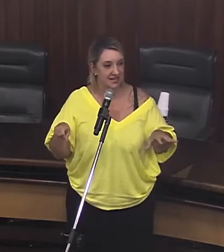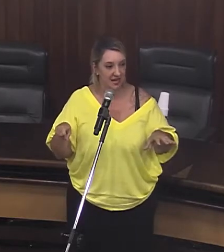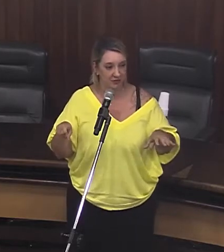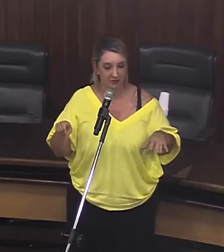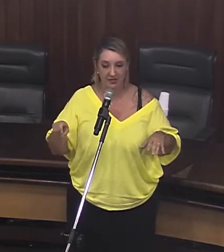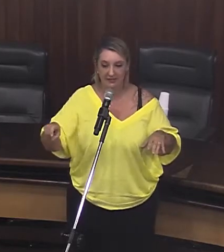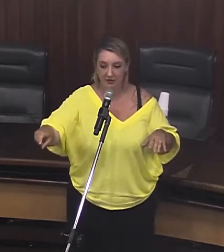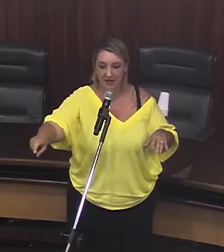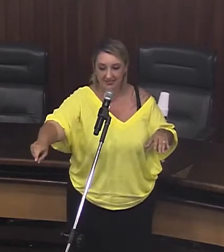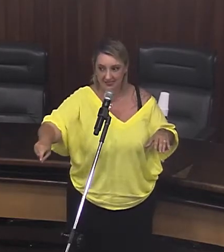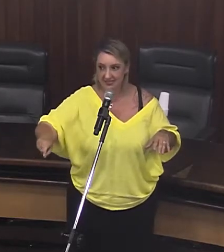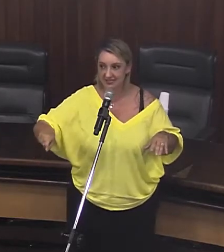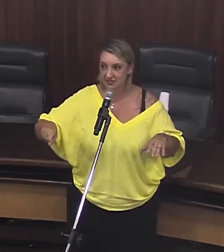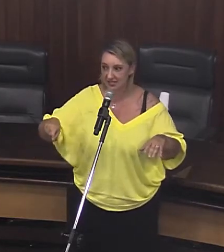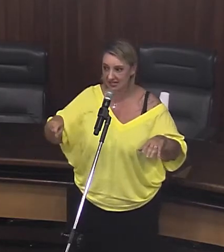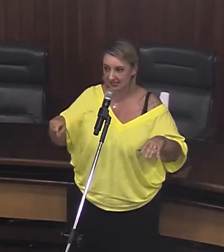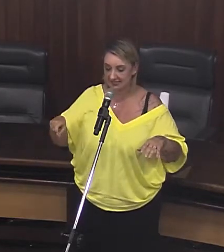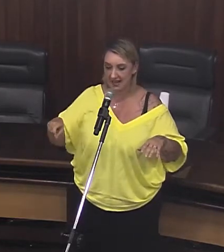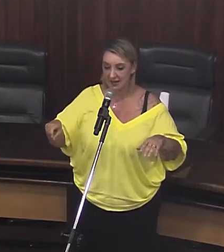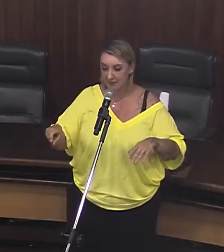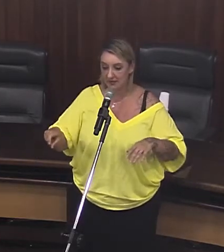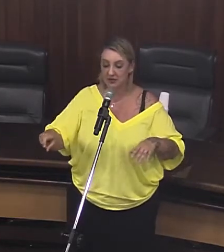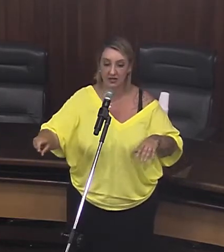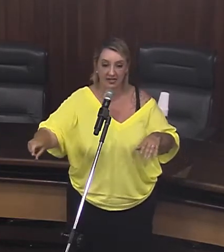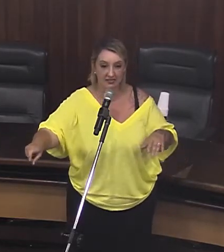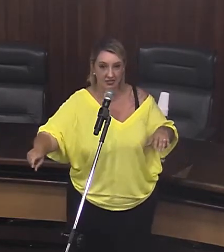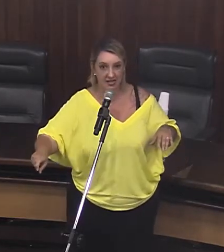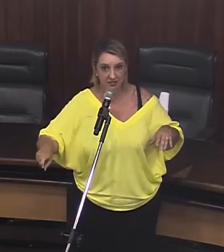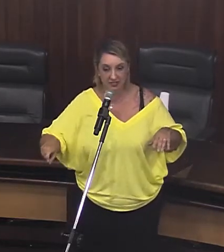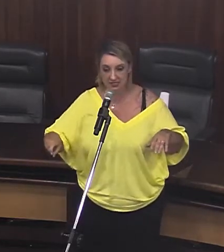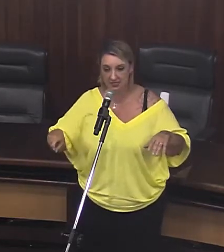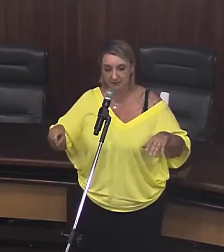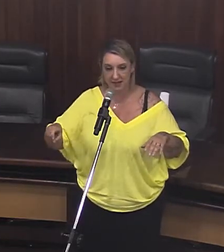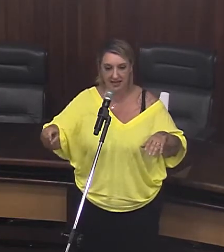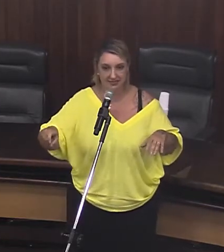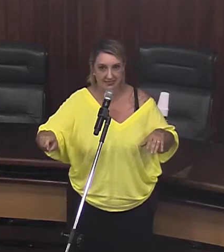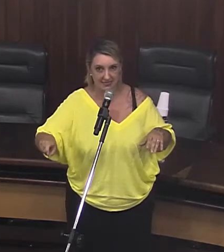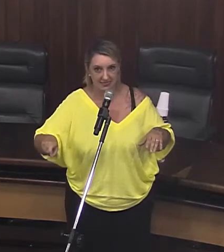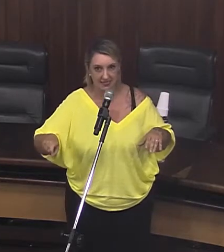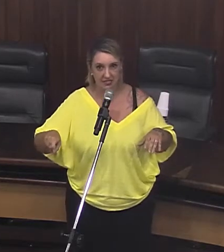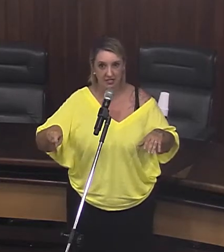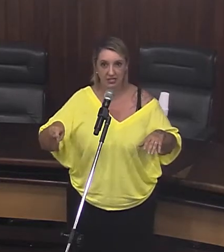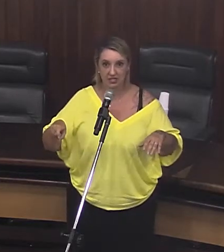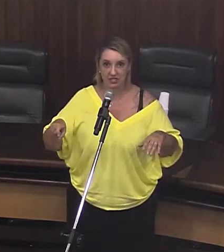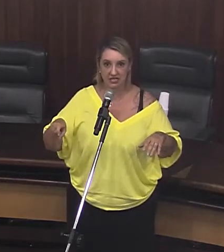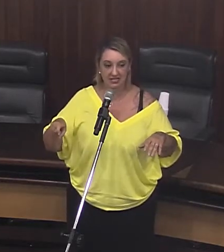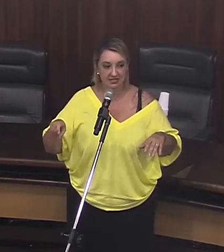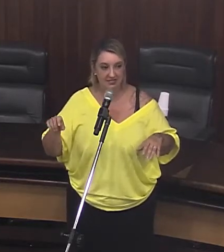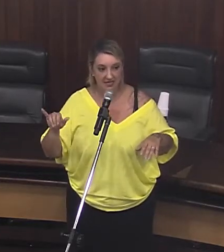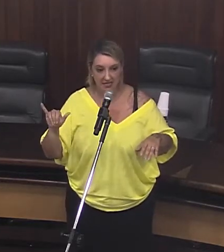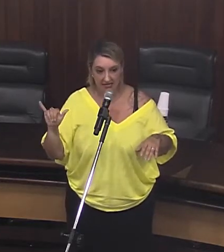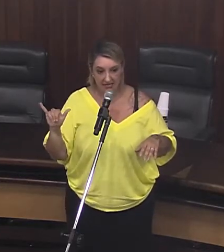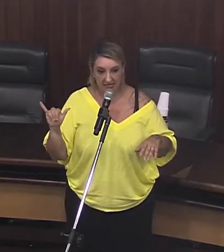dinossauro. Então, essa vocês estiquem, tá? Mas, ó, aquela esticadinha assim, básica, né? X,